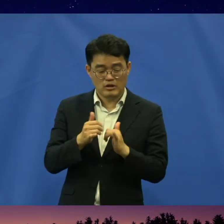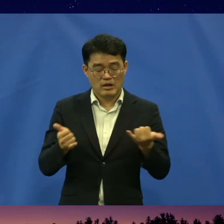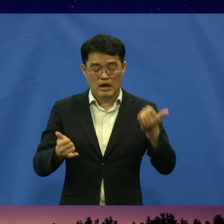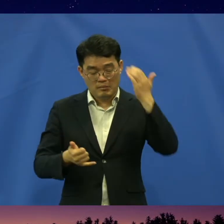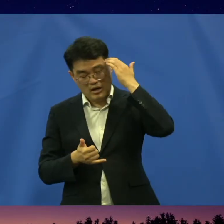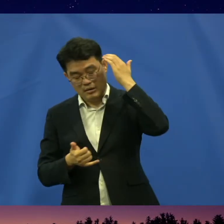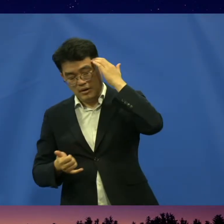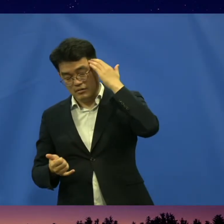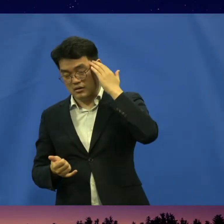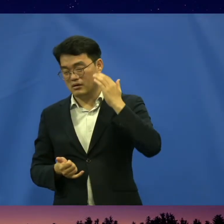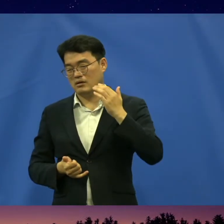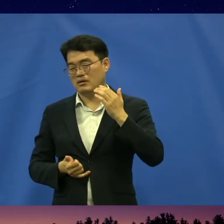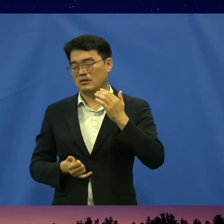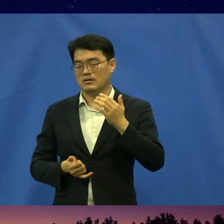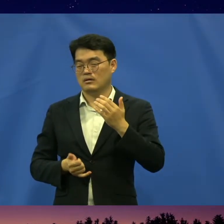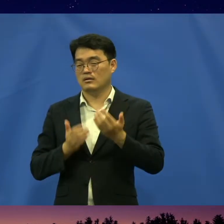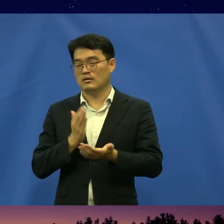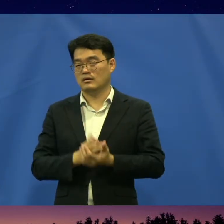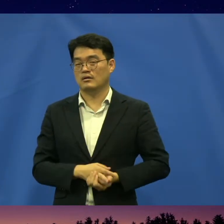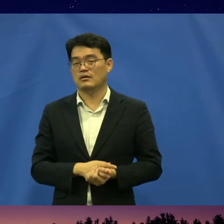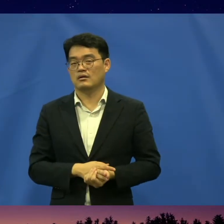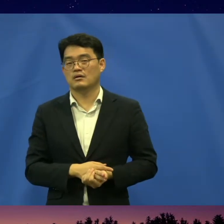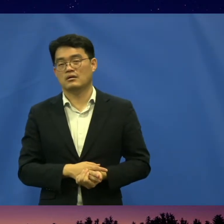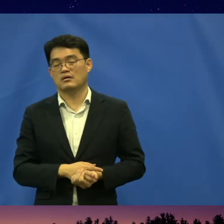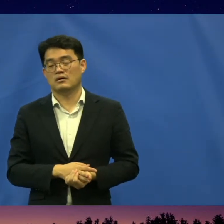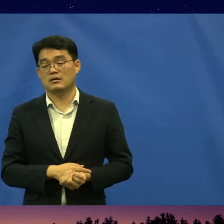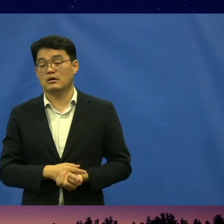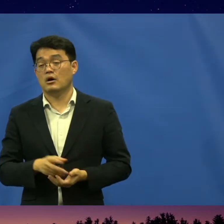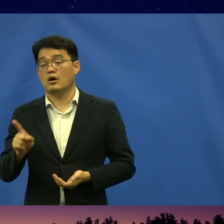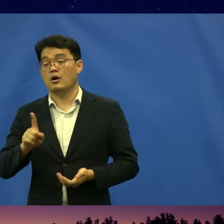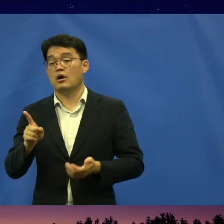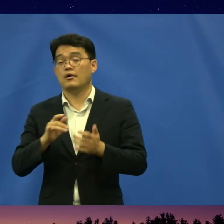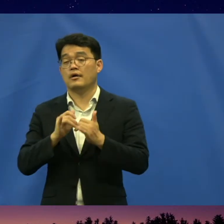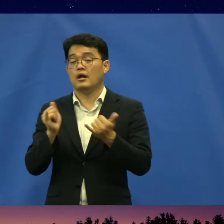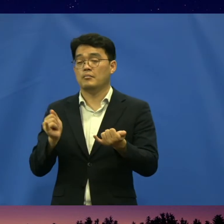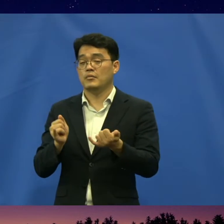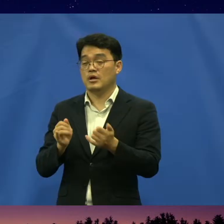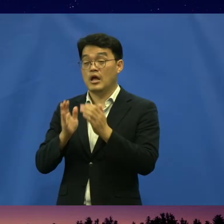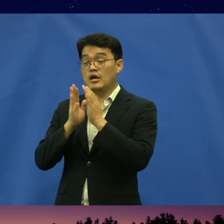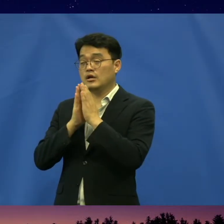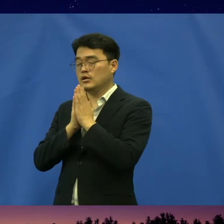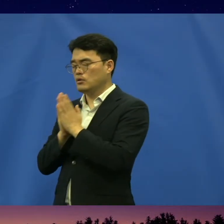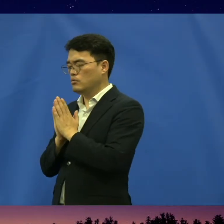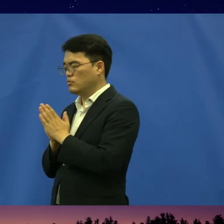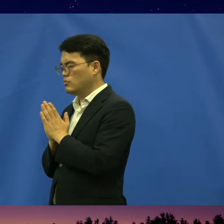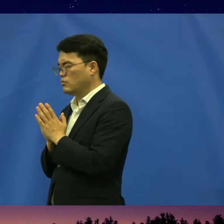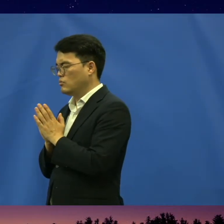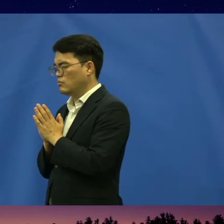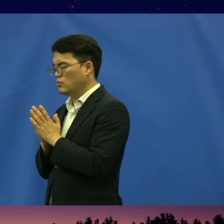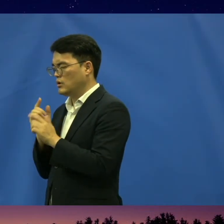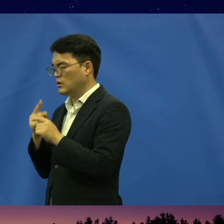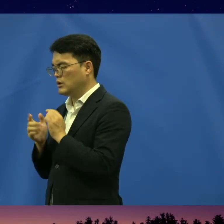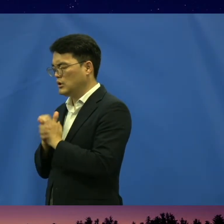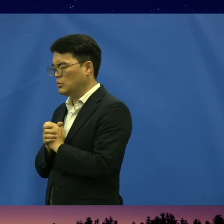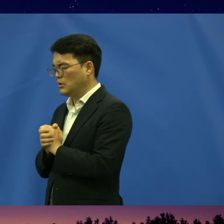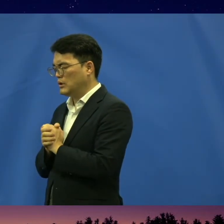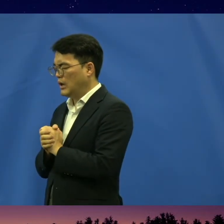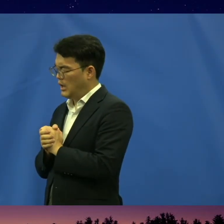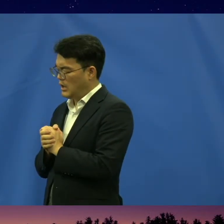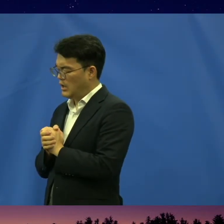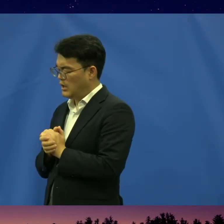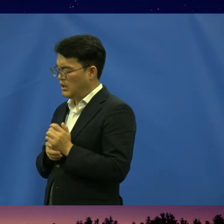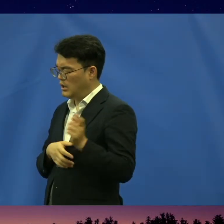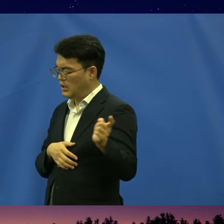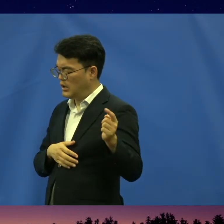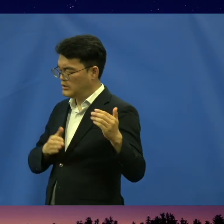어떤 분은 기도하는데도 계속 다른데 뭐 내가 오늘 혹시 또 에어컨 안 끄고 왔나, 뭐 물은 틀어놓고